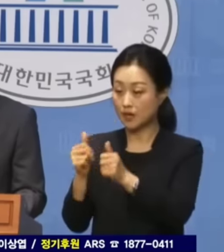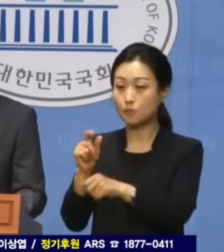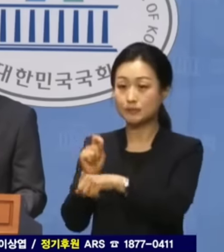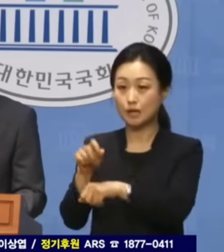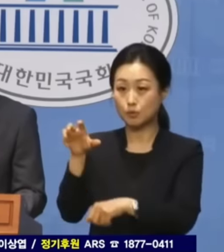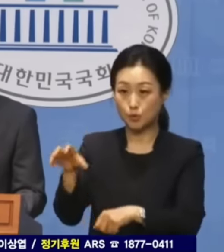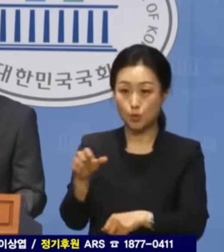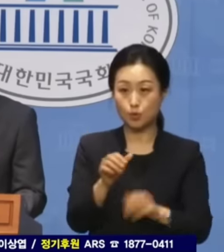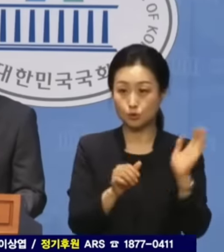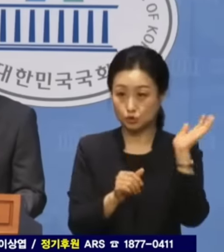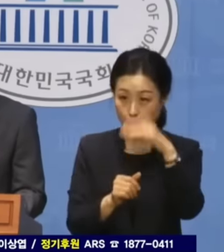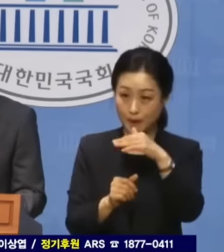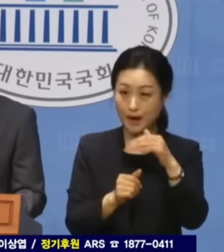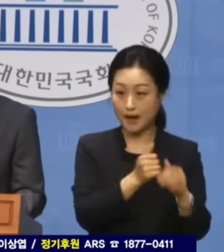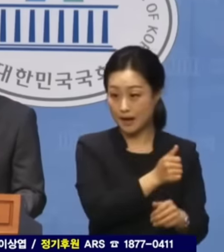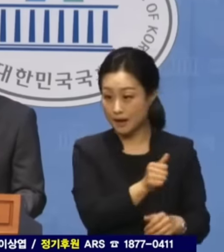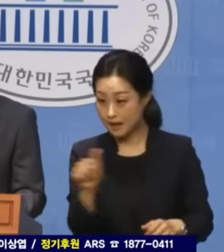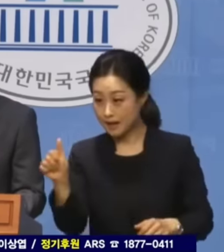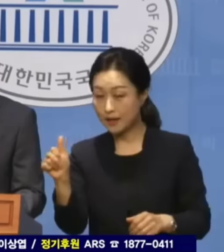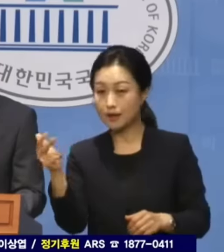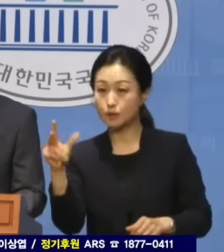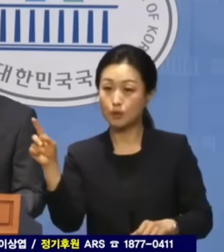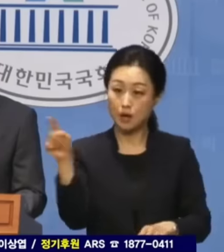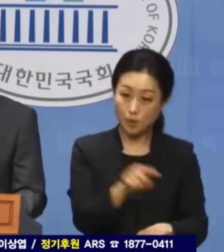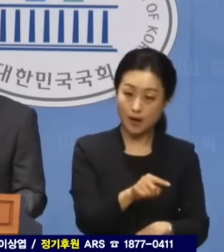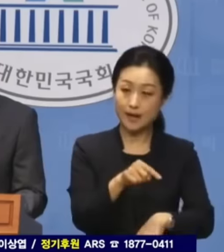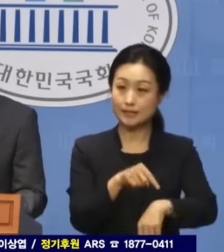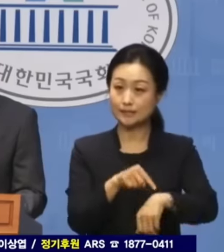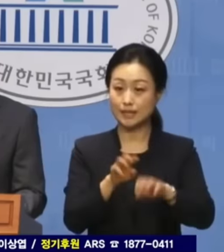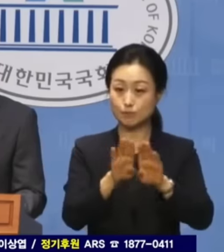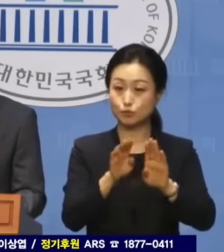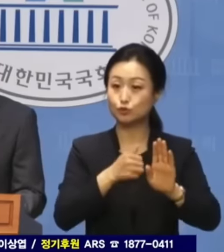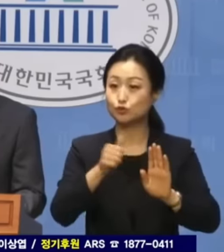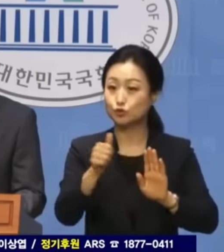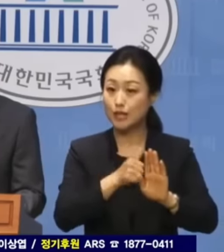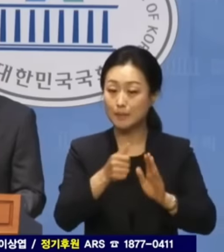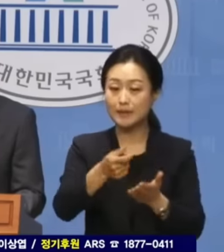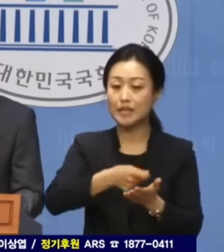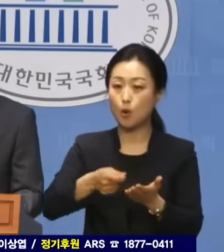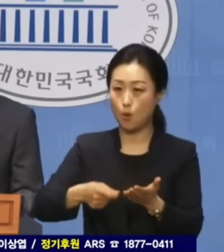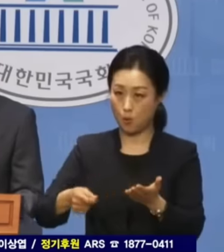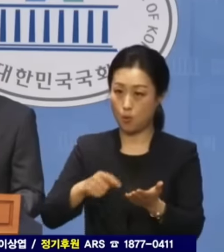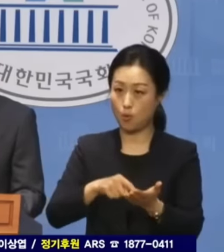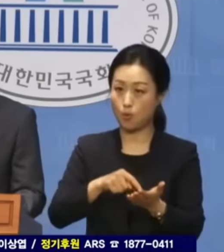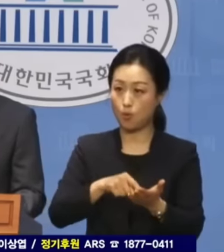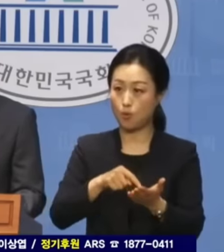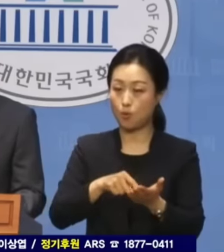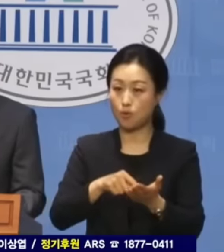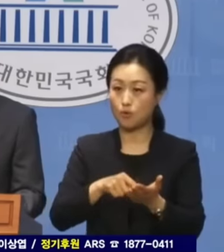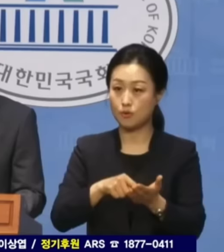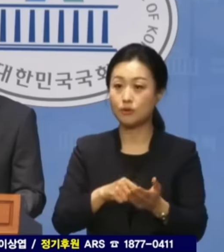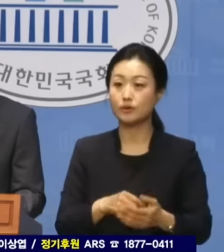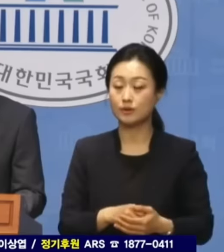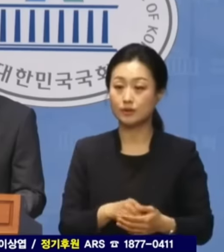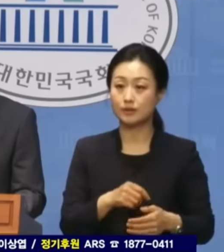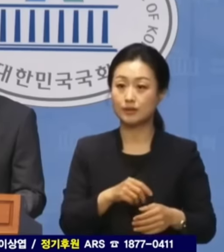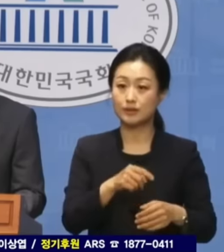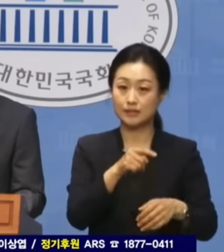사무실로 출발하고 복귀한 시각은 정문 출입 기록 등을 통해 당일